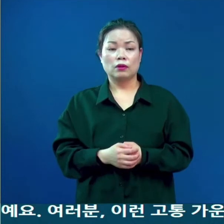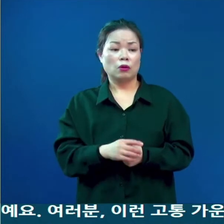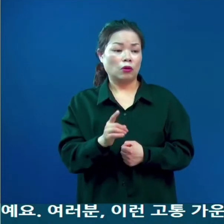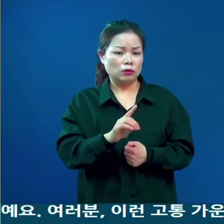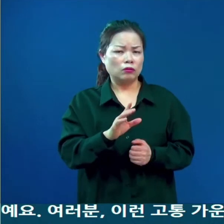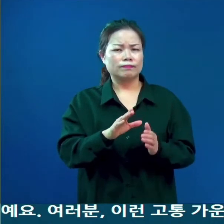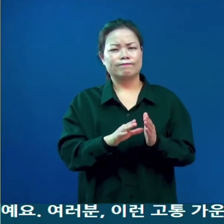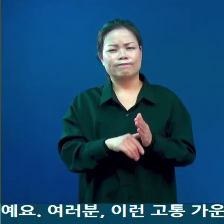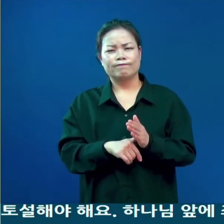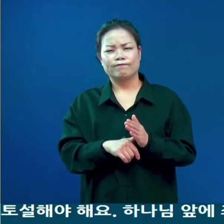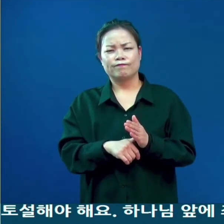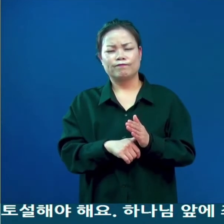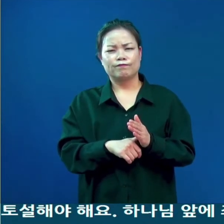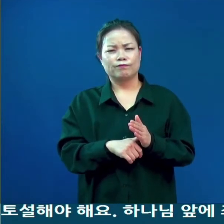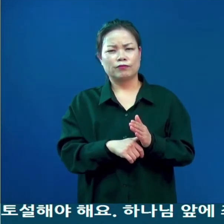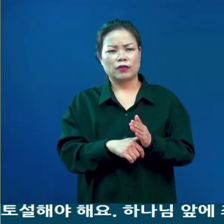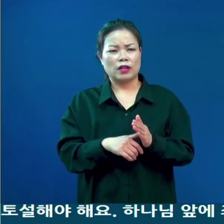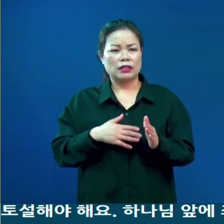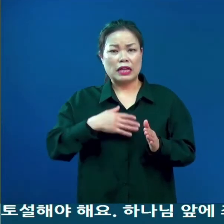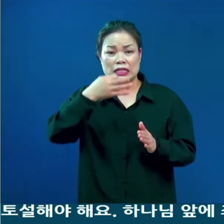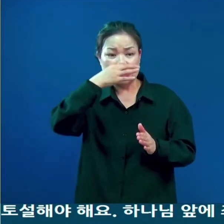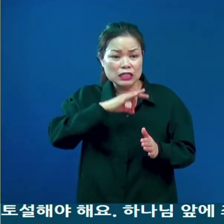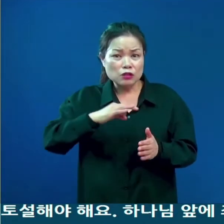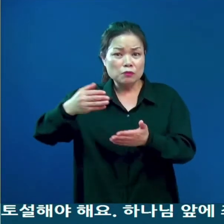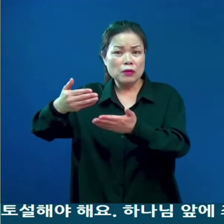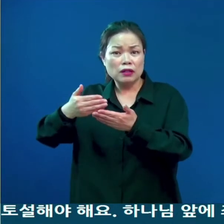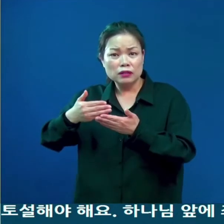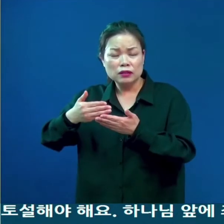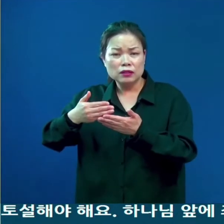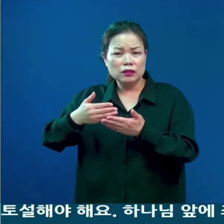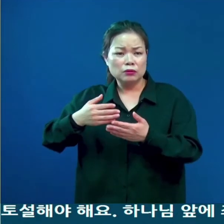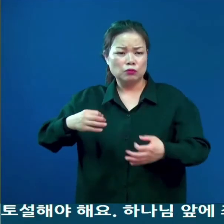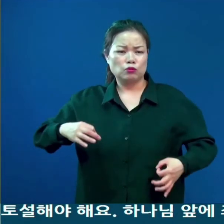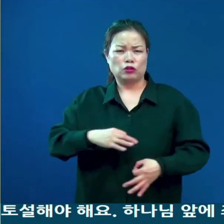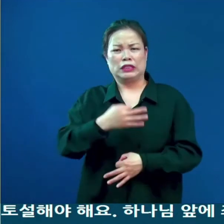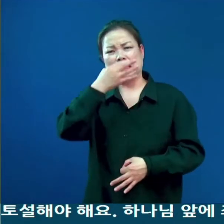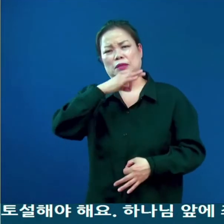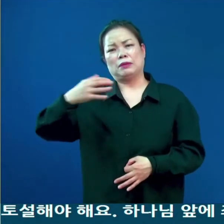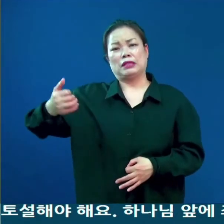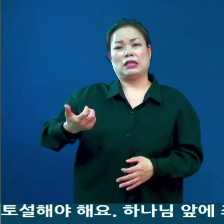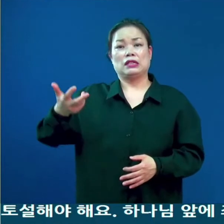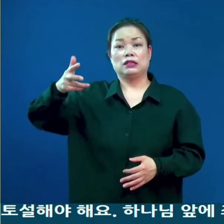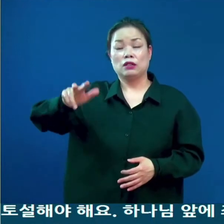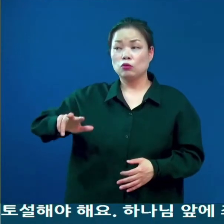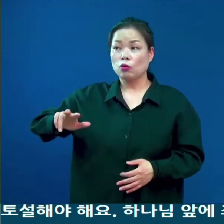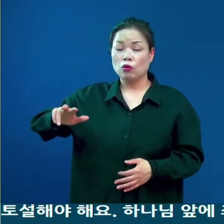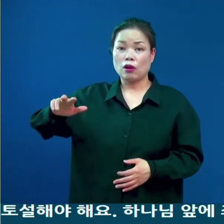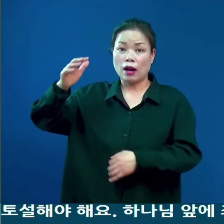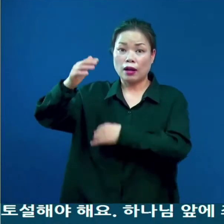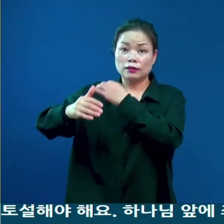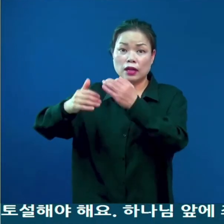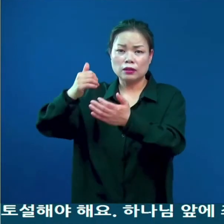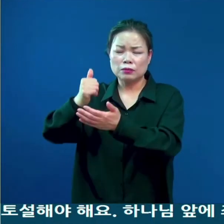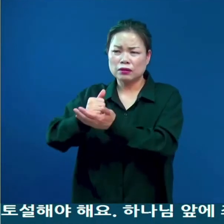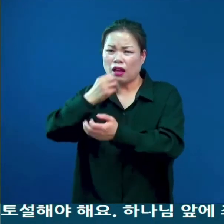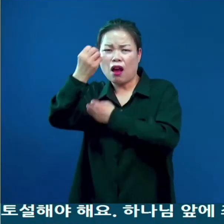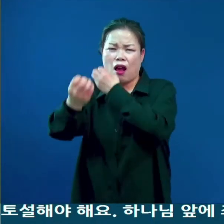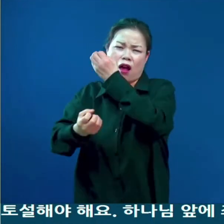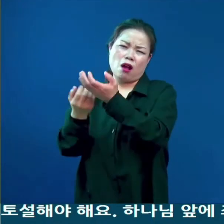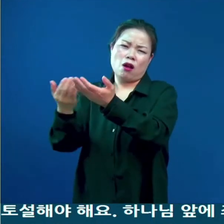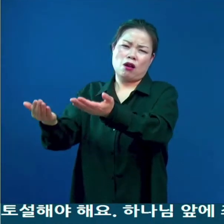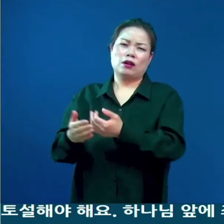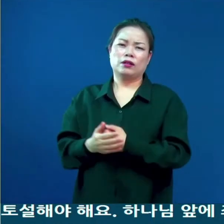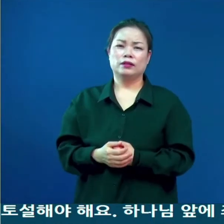어떤 경우에는 큰 불이익을 내가 받아야 한다 할지라도 하나님께 모든 것을 다 쏟아내어야 하는 거예요.